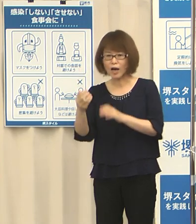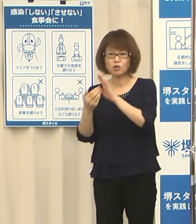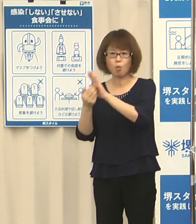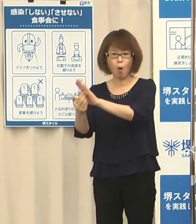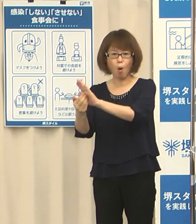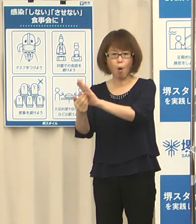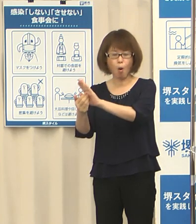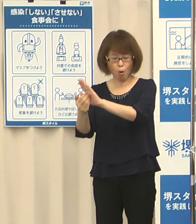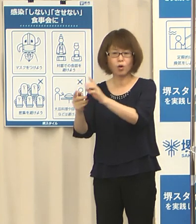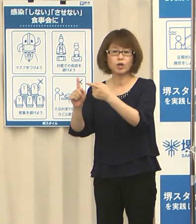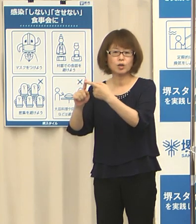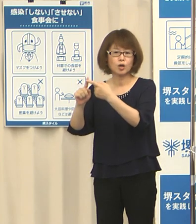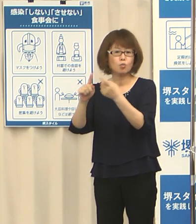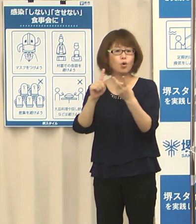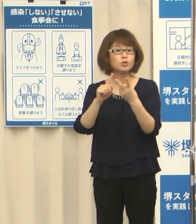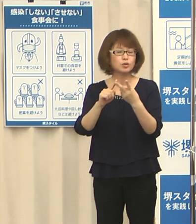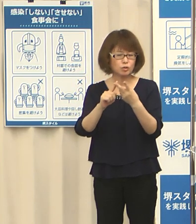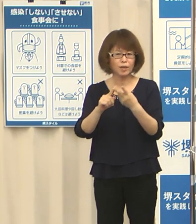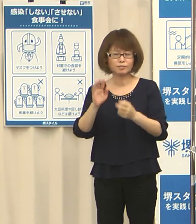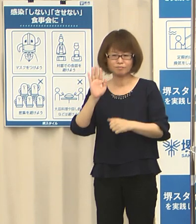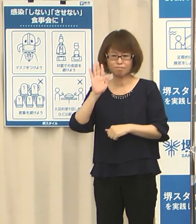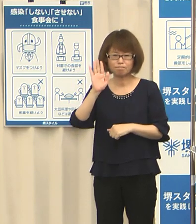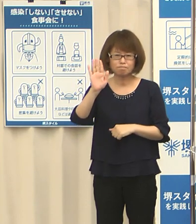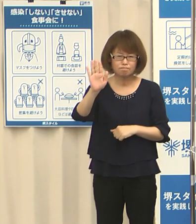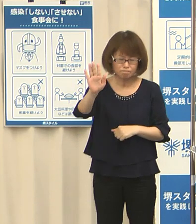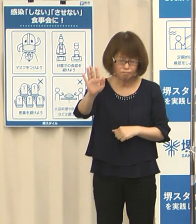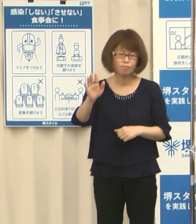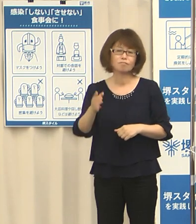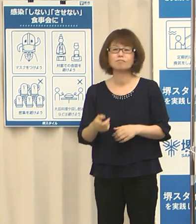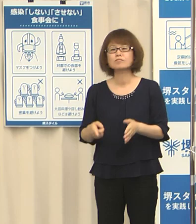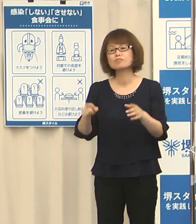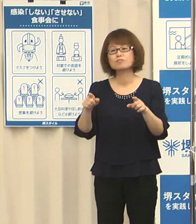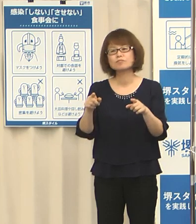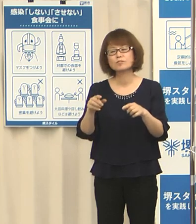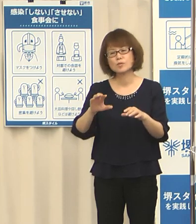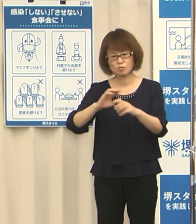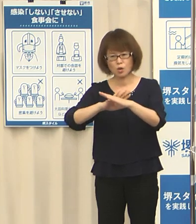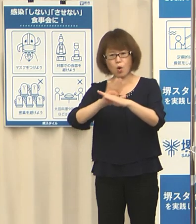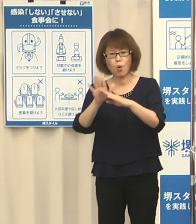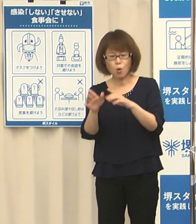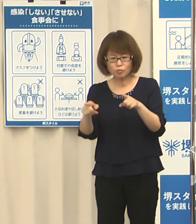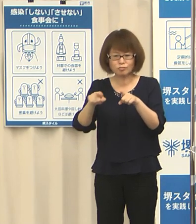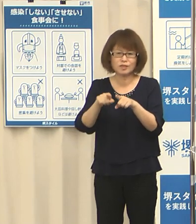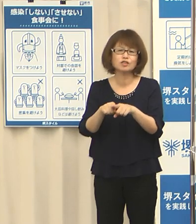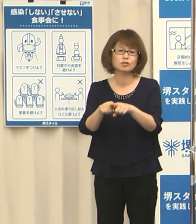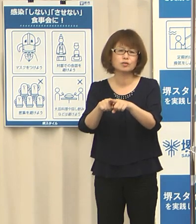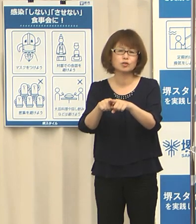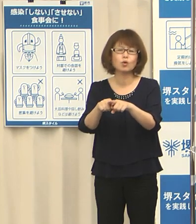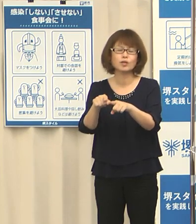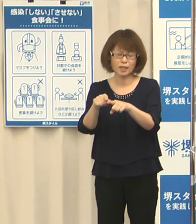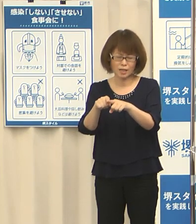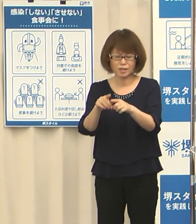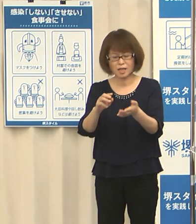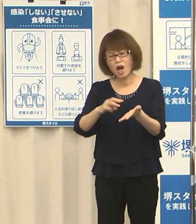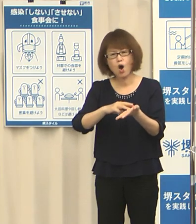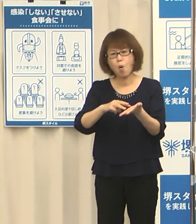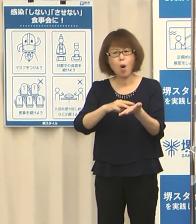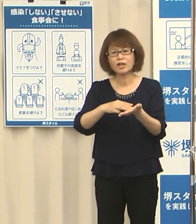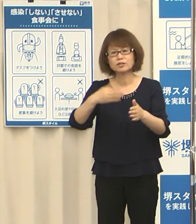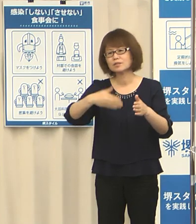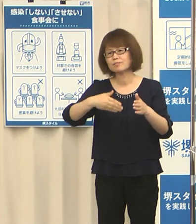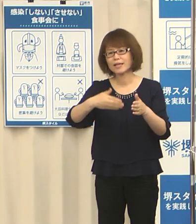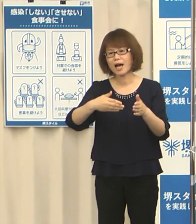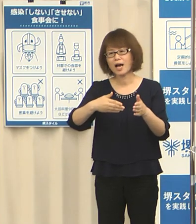もう一つはこれから長く続くであろうウィズコロナ、コロナの治療薬、ワクチンが完成していない状況で